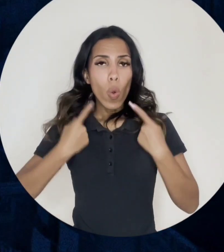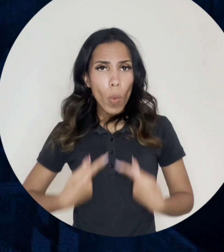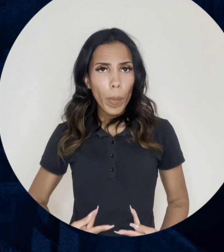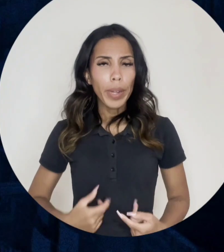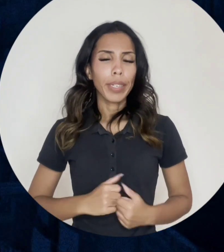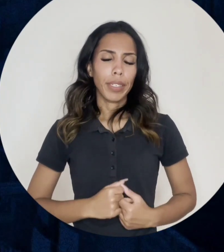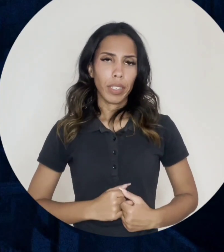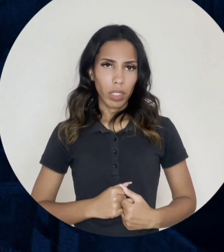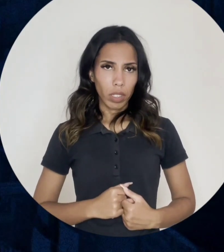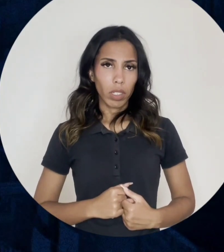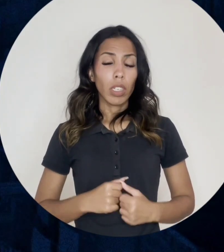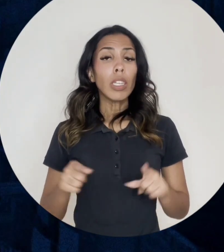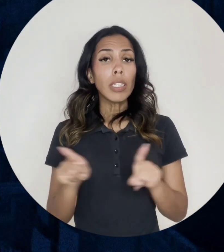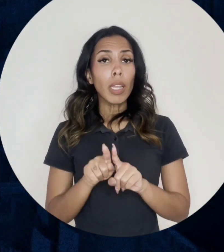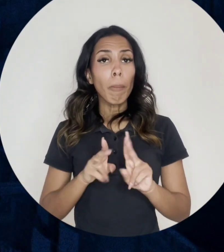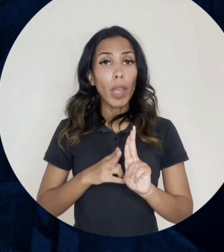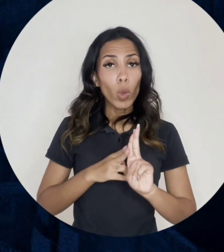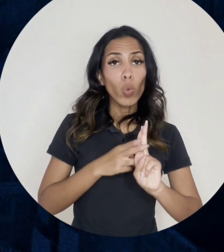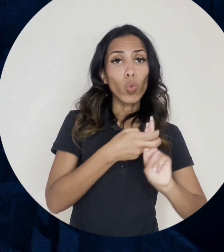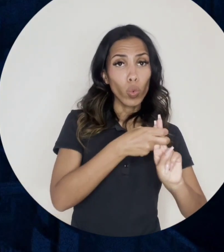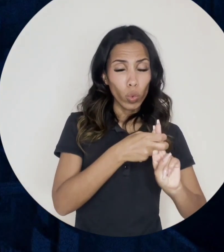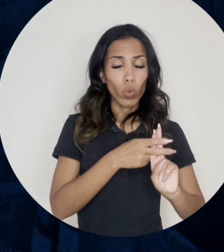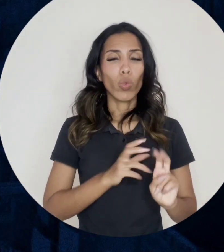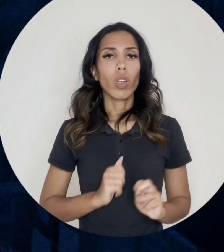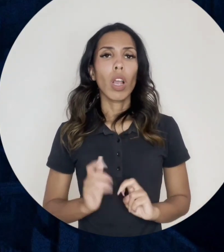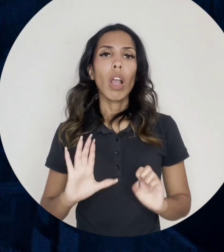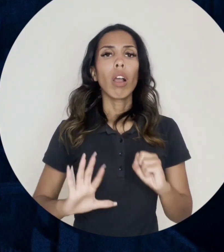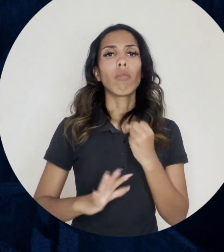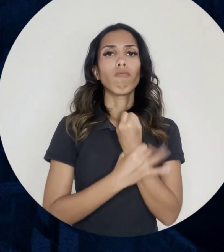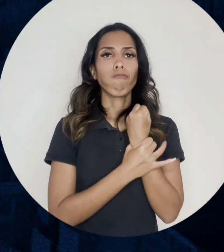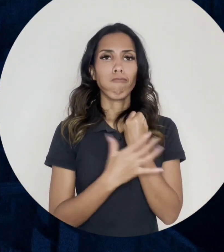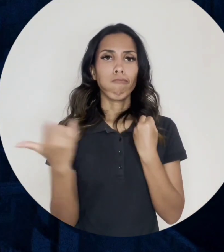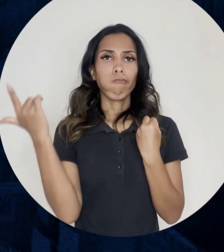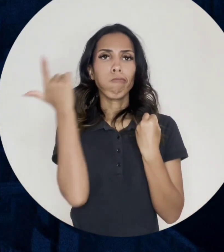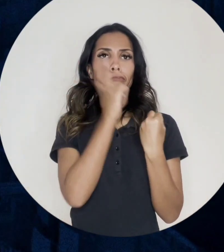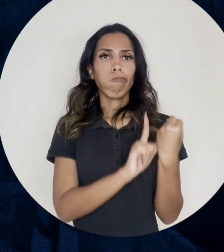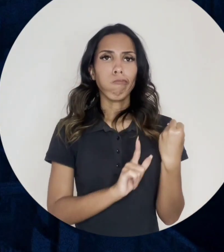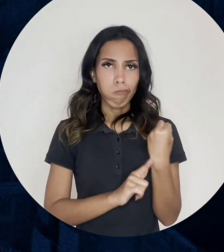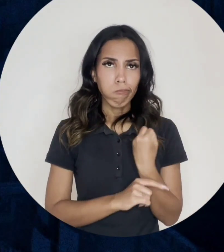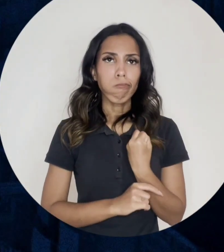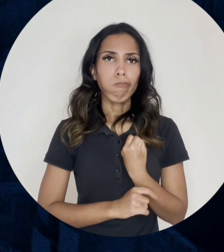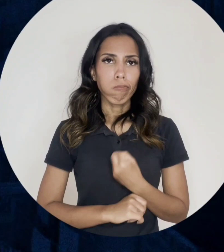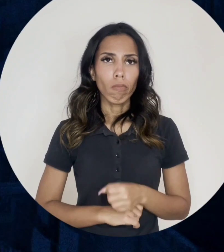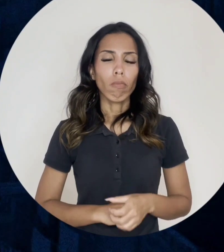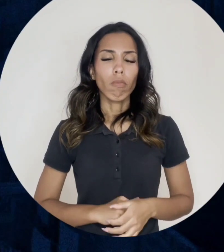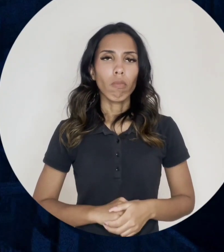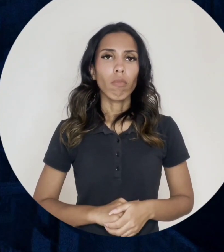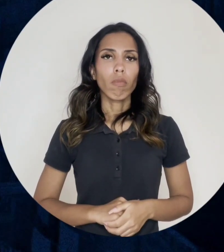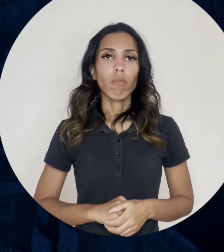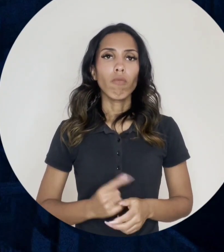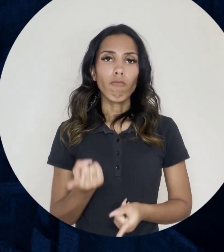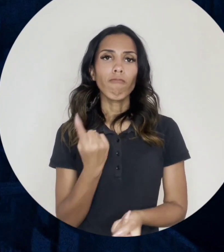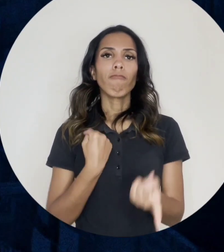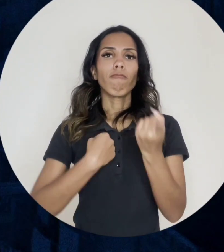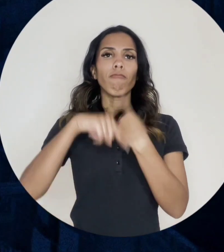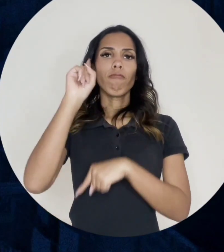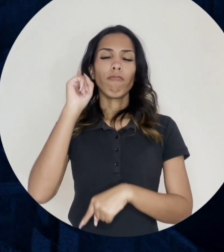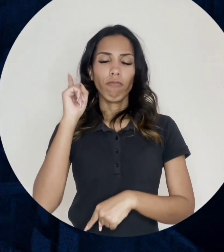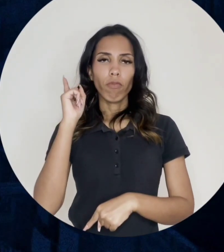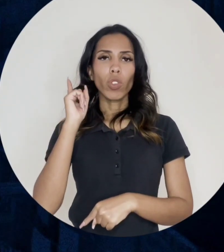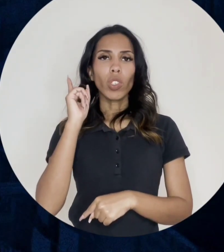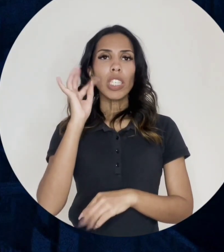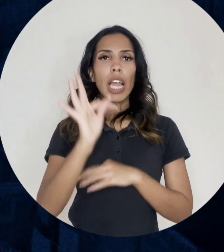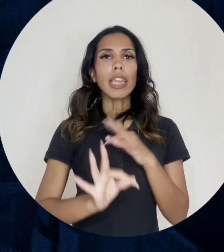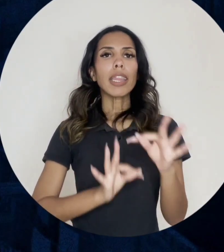humanizar, inclusive o SUS, era uma garantia de sucesso no